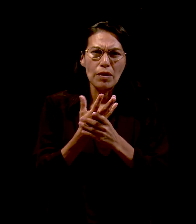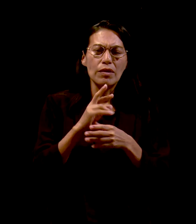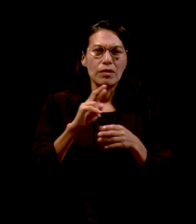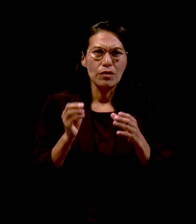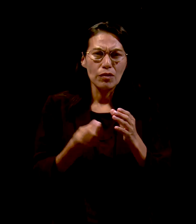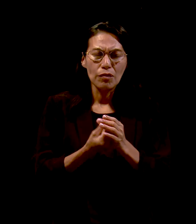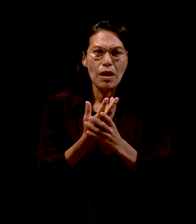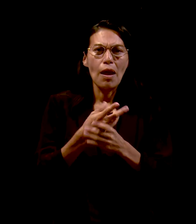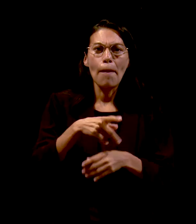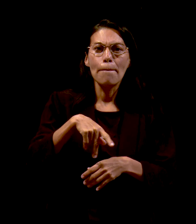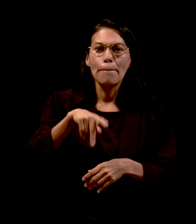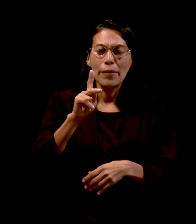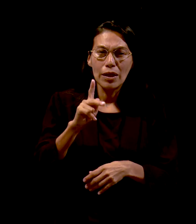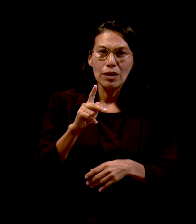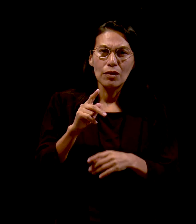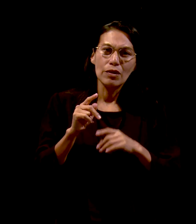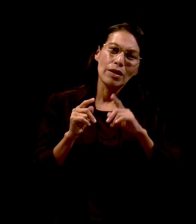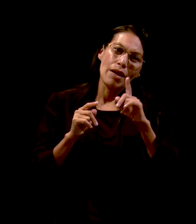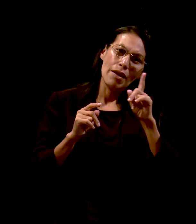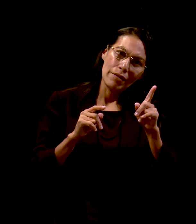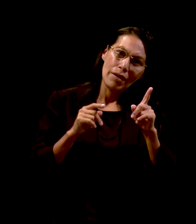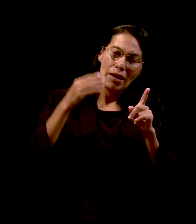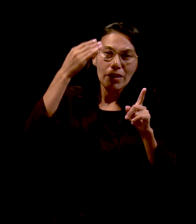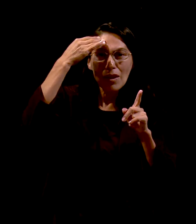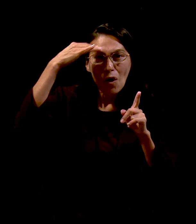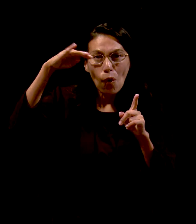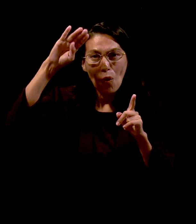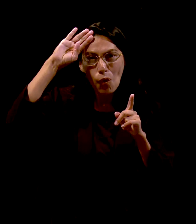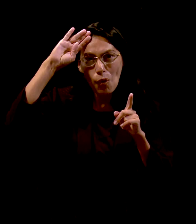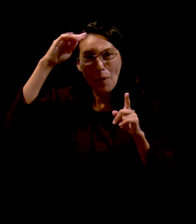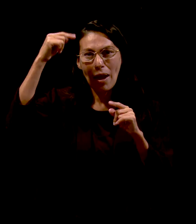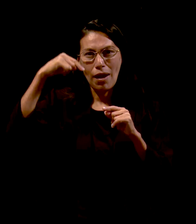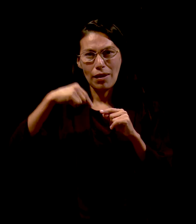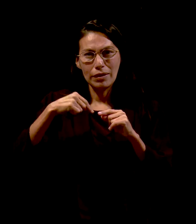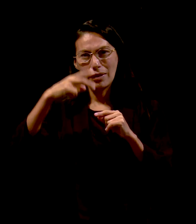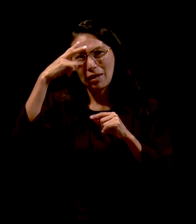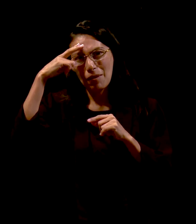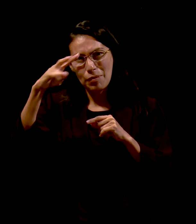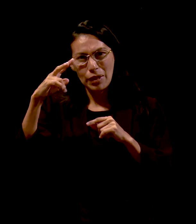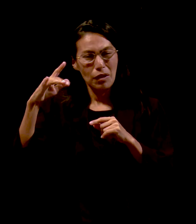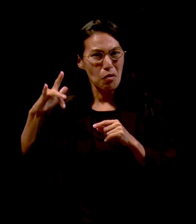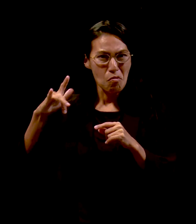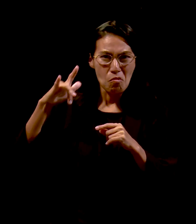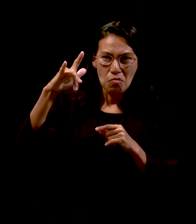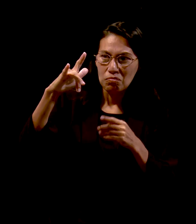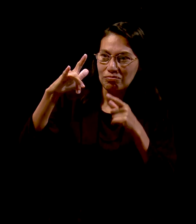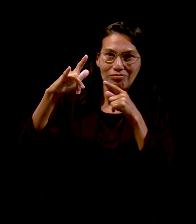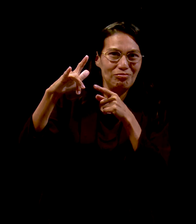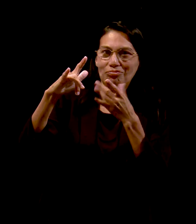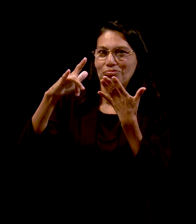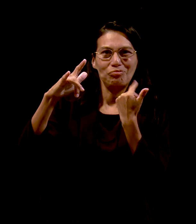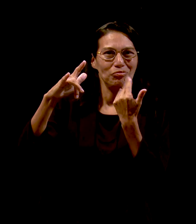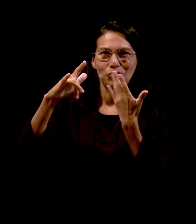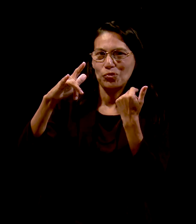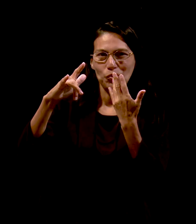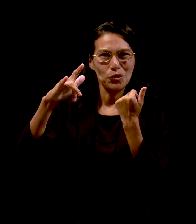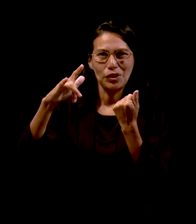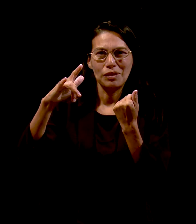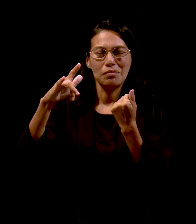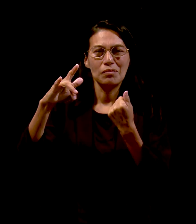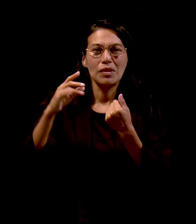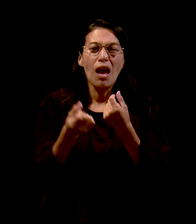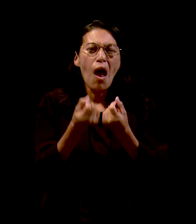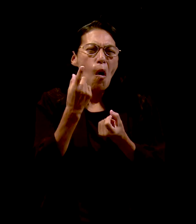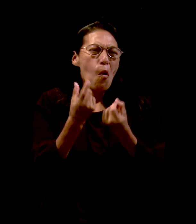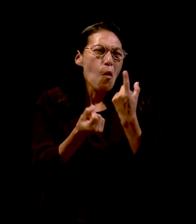pero de nuestro país para méxico prácticamente no hay vuelos no hay forma de llegar